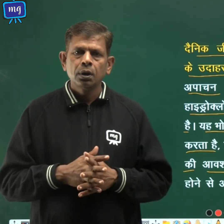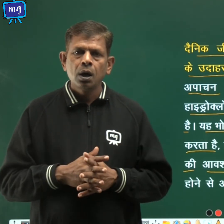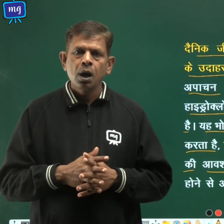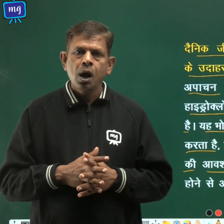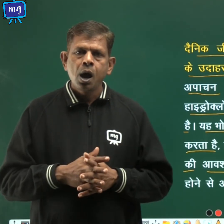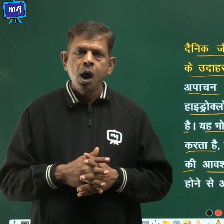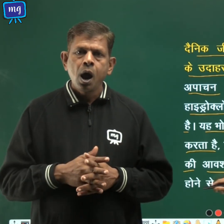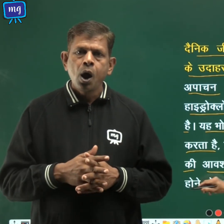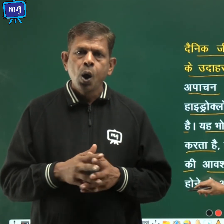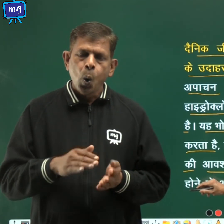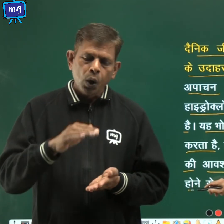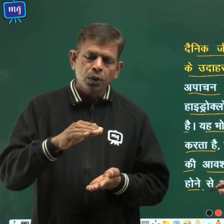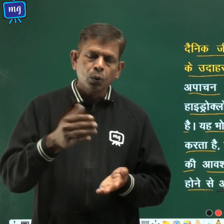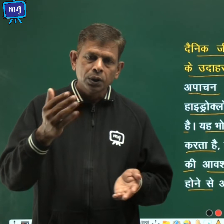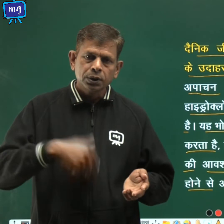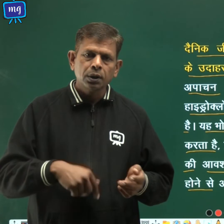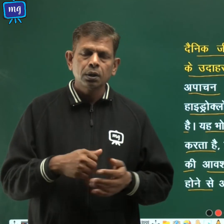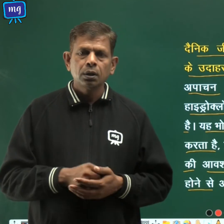मात्रा होने से